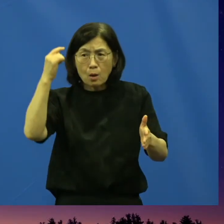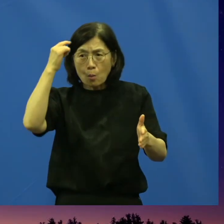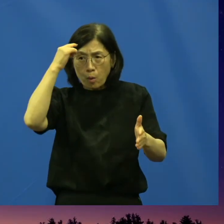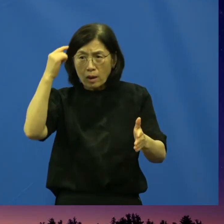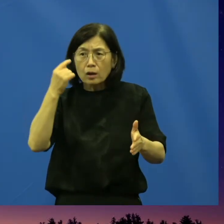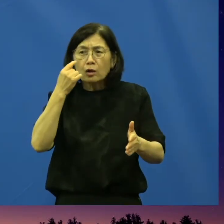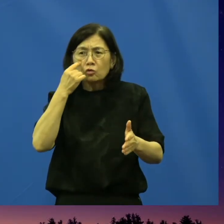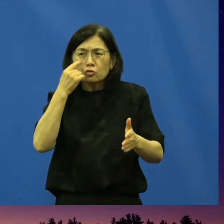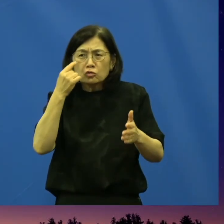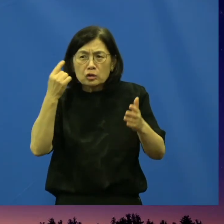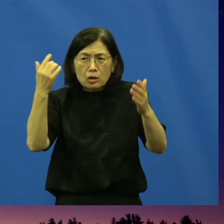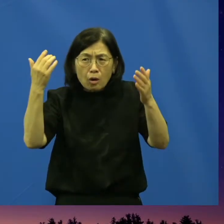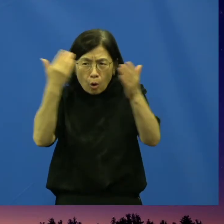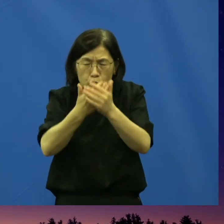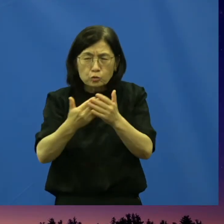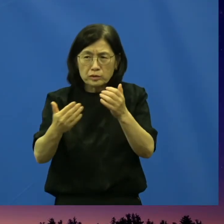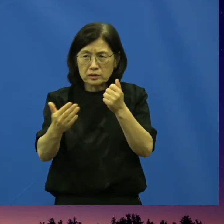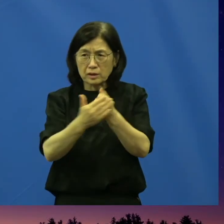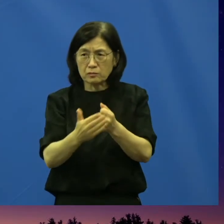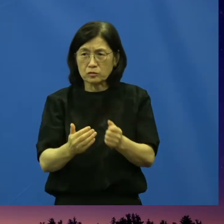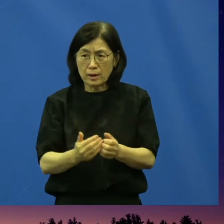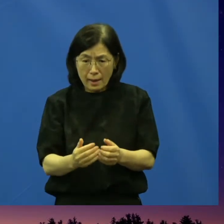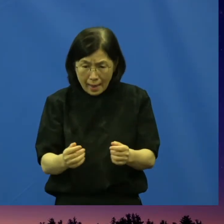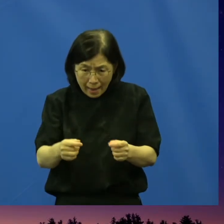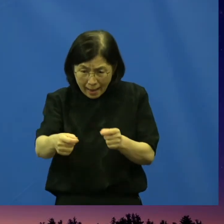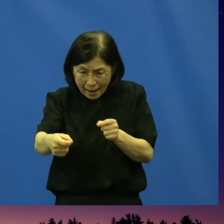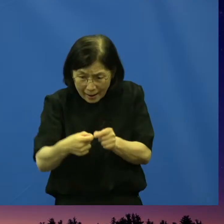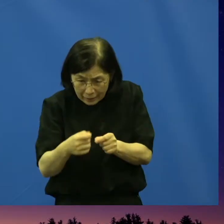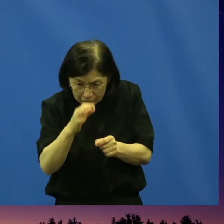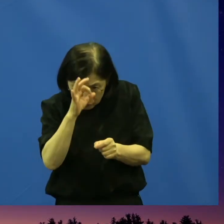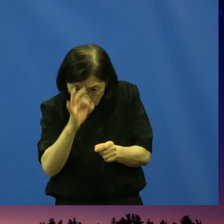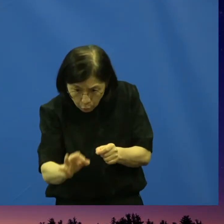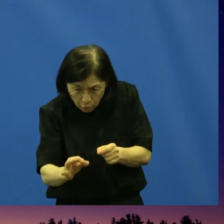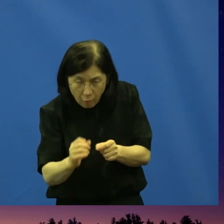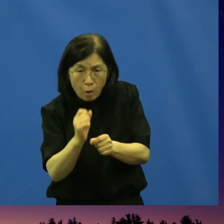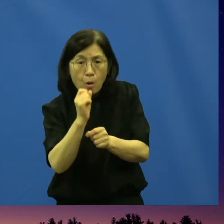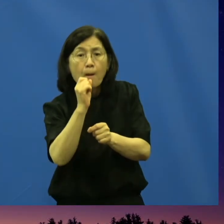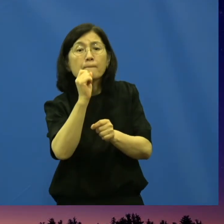말이죠. 그러니까 자기가 스스로 목소지를 찾아다닐 수 있는 존재가